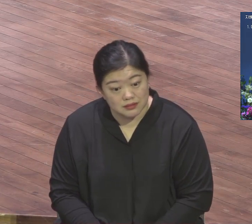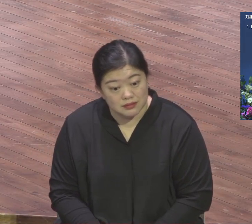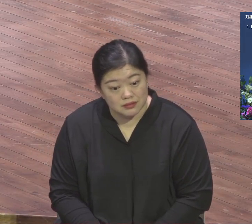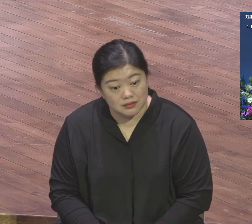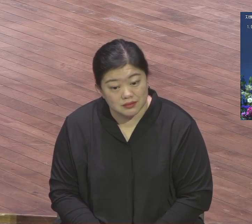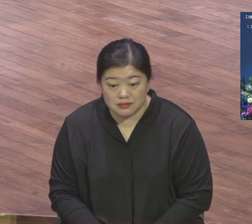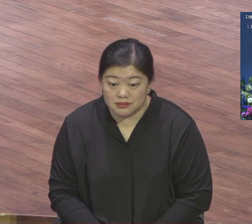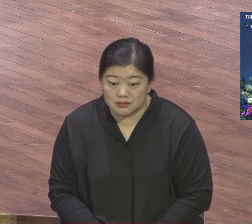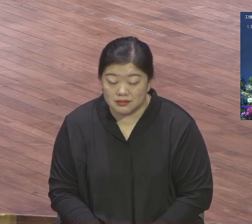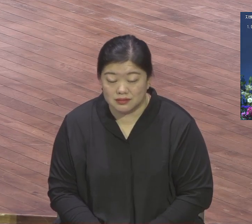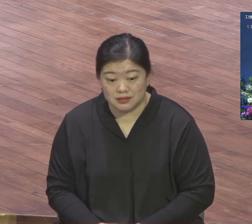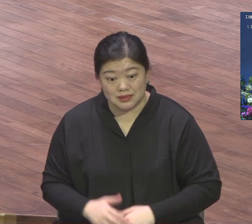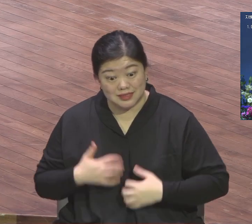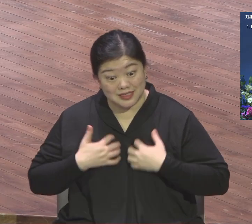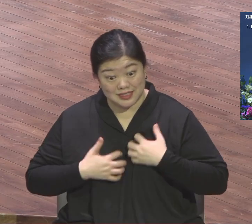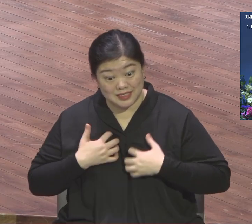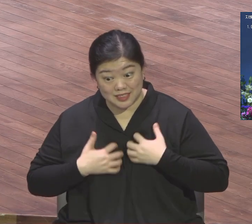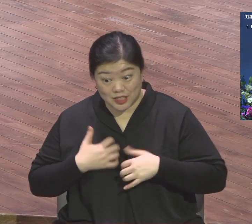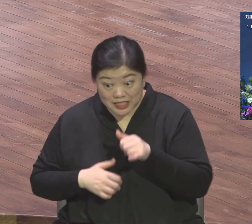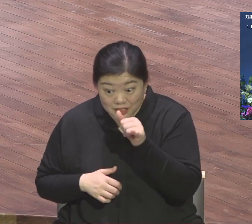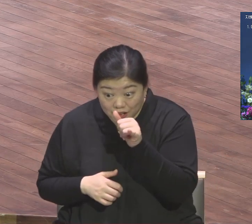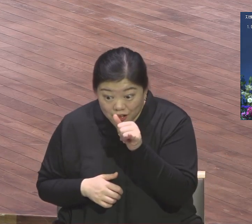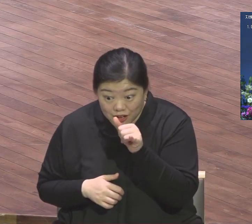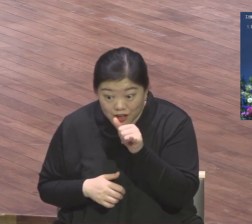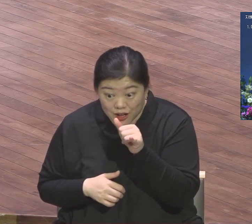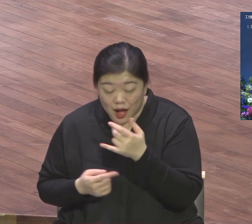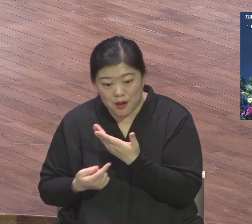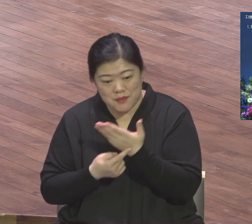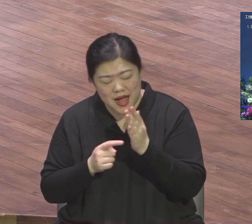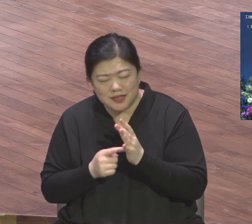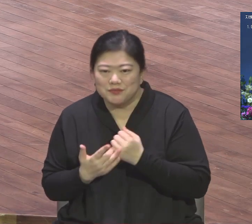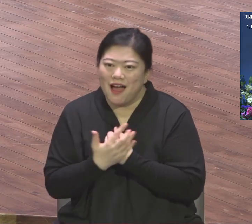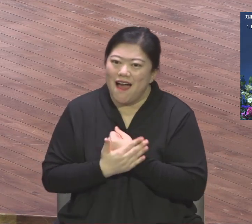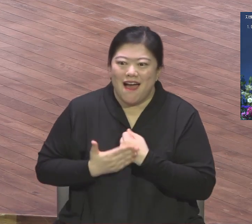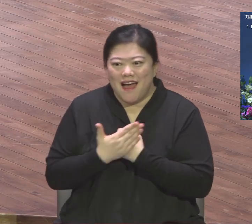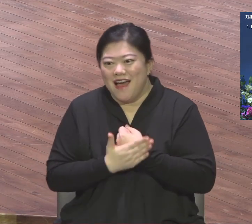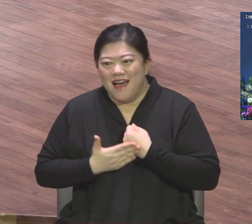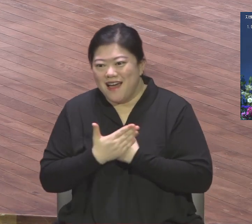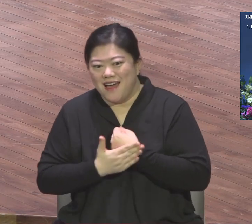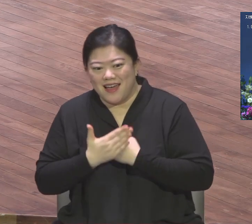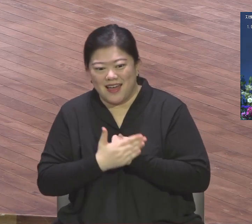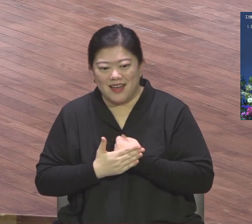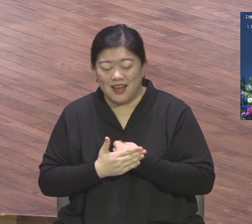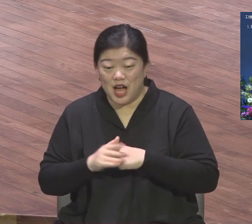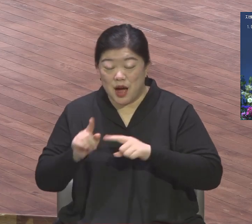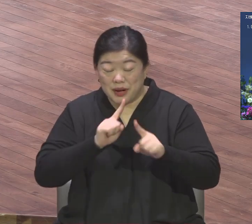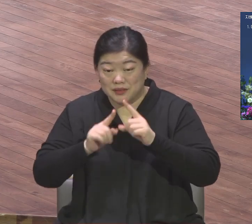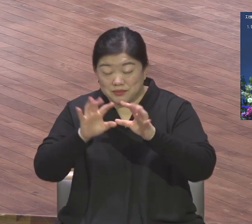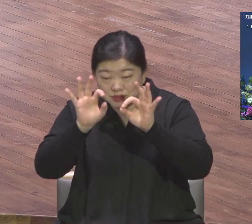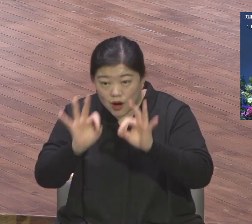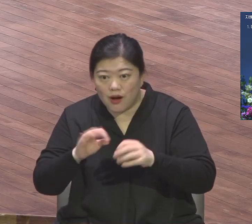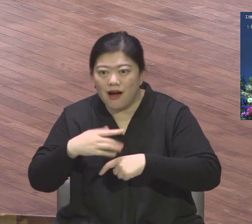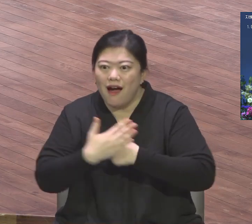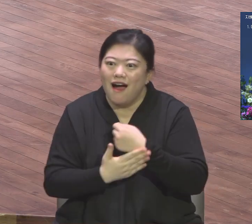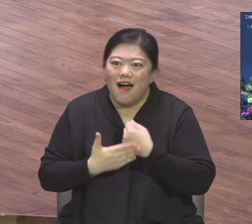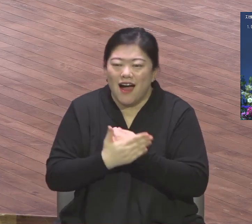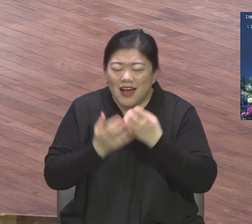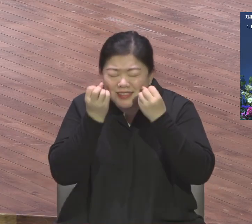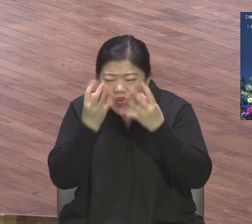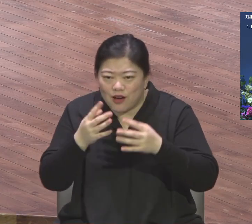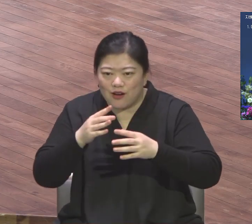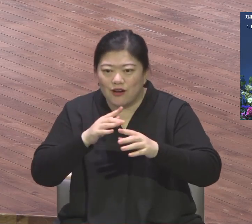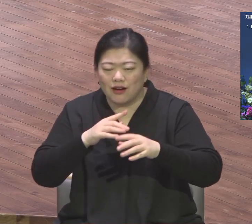마음도 즐겁고 즐거운 삶을 살게 되죠. 어둠이 하나도 없어. 왜? 날마다 새로운 은혜를